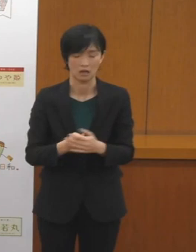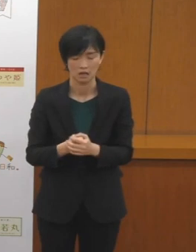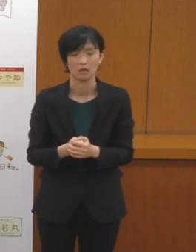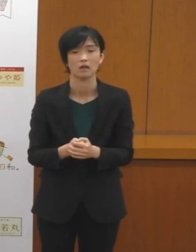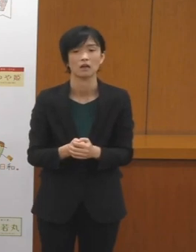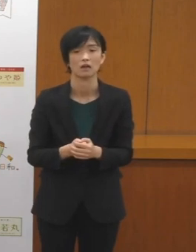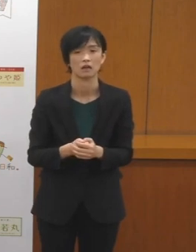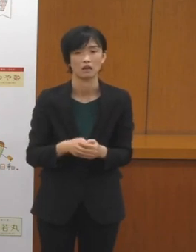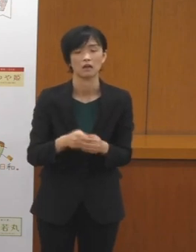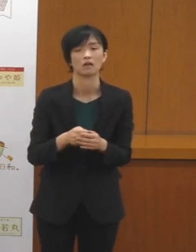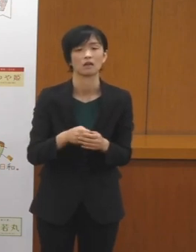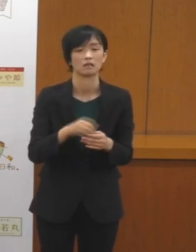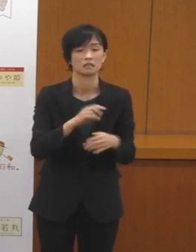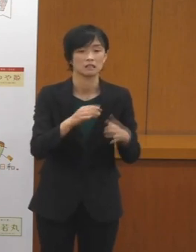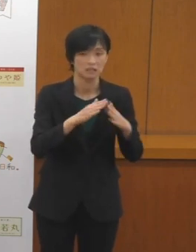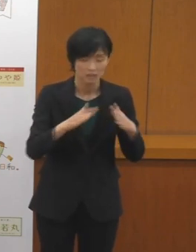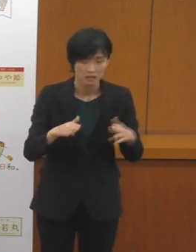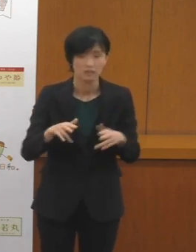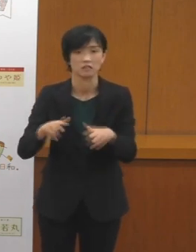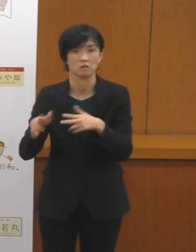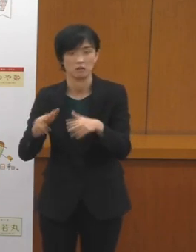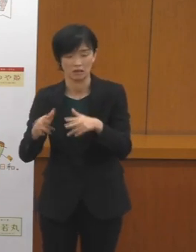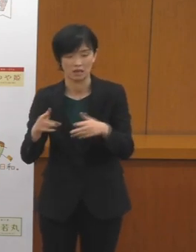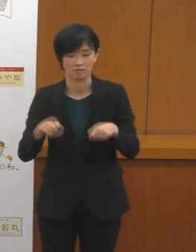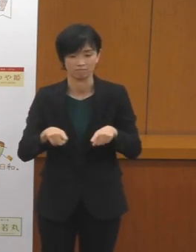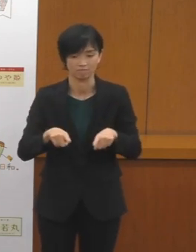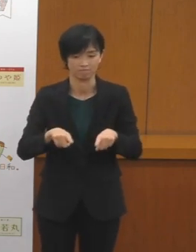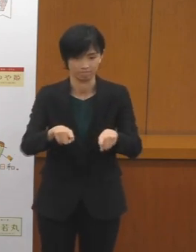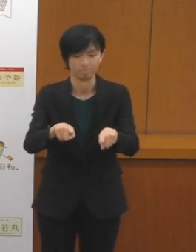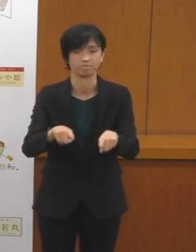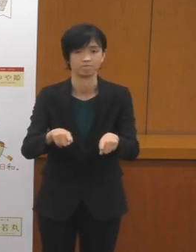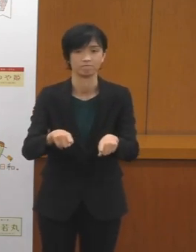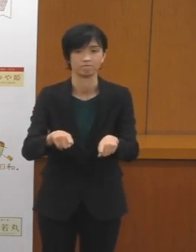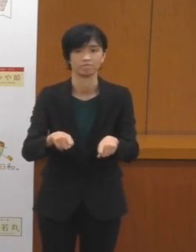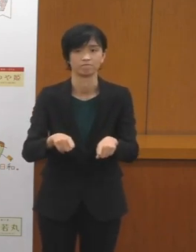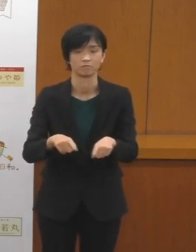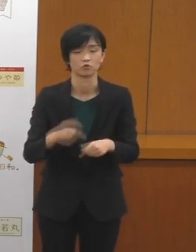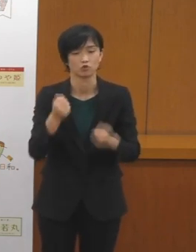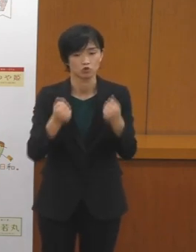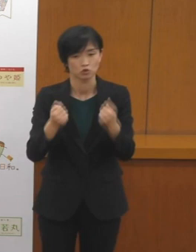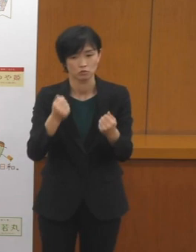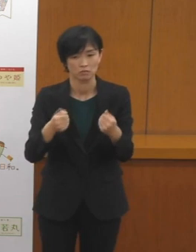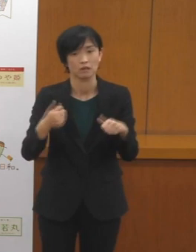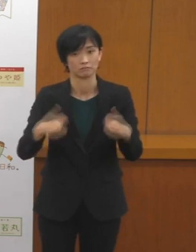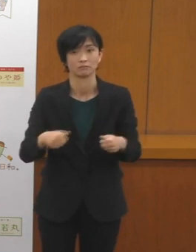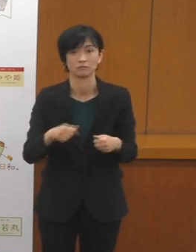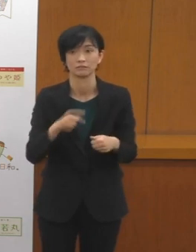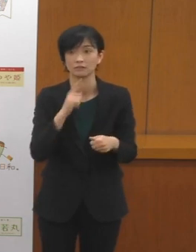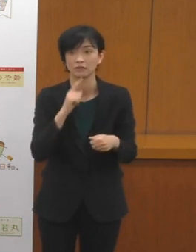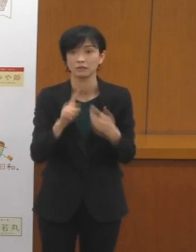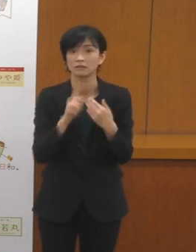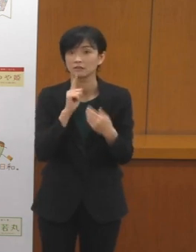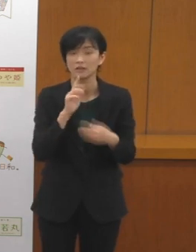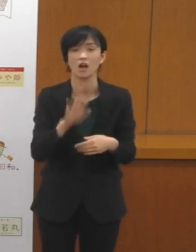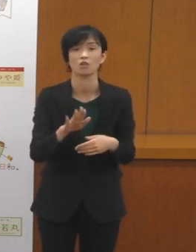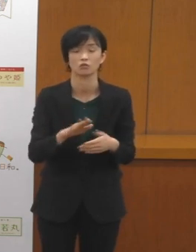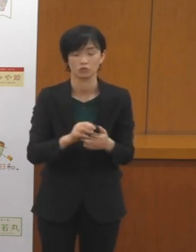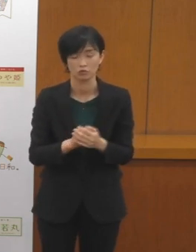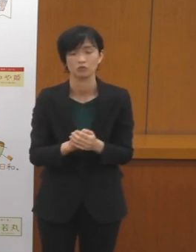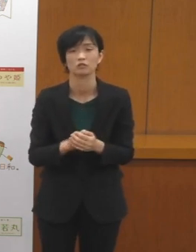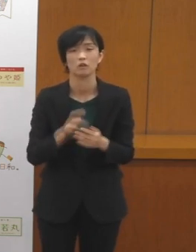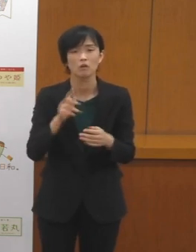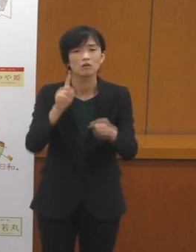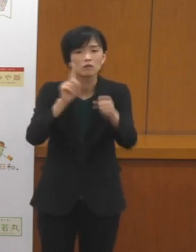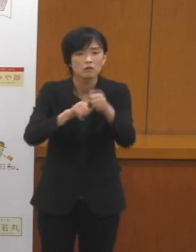両輪に例えられます目指すですが目指すところは山形県民の幸せそして山形